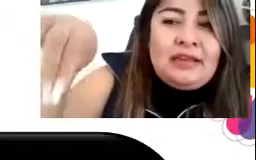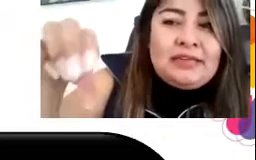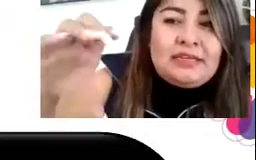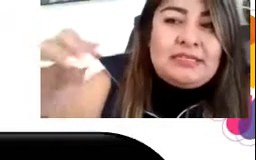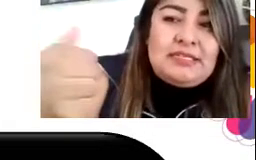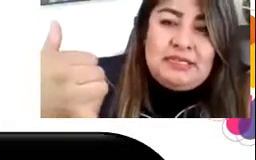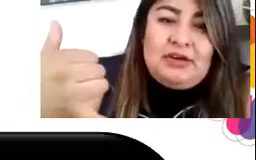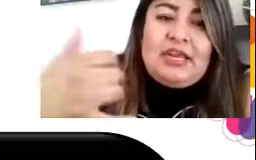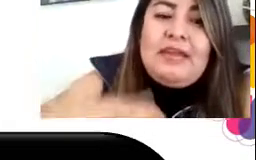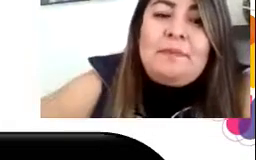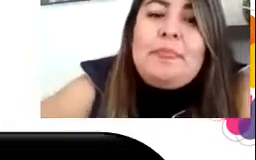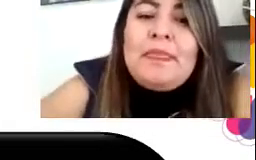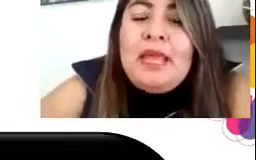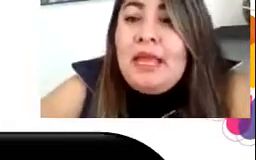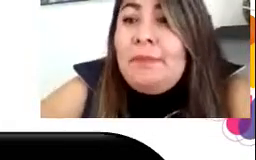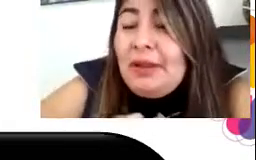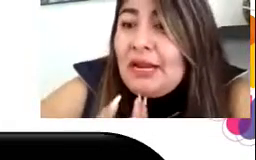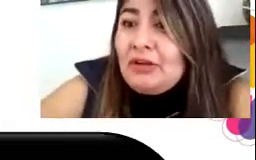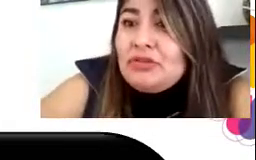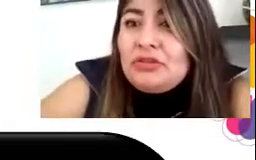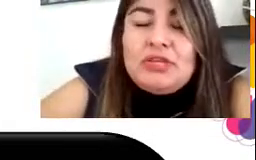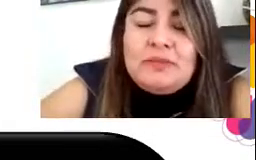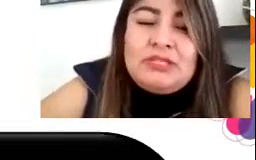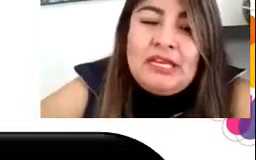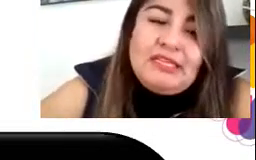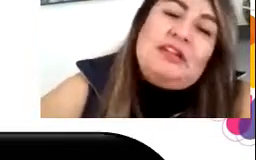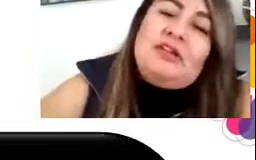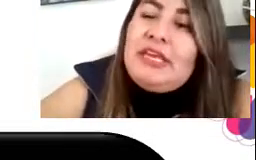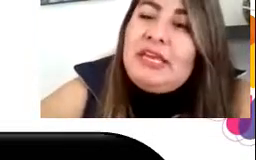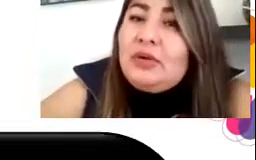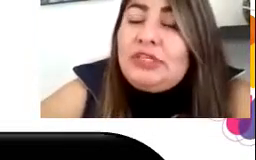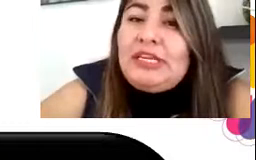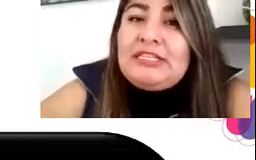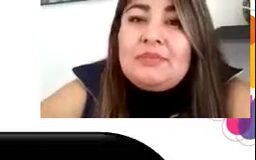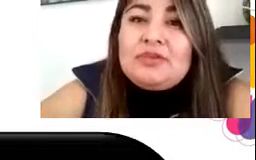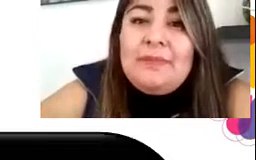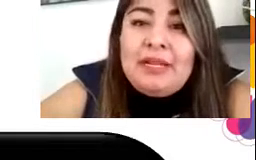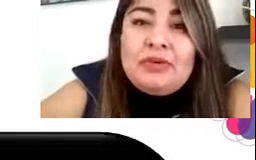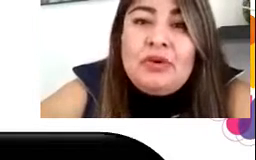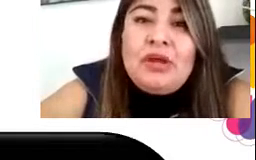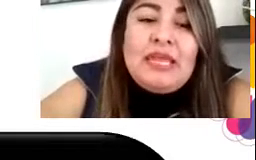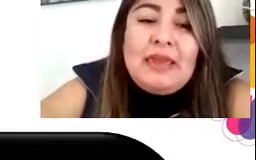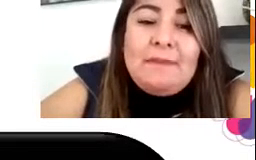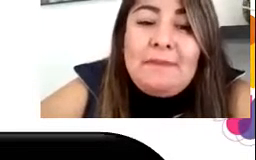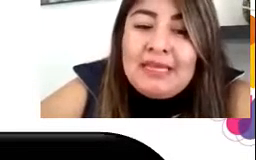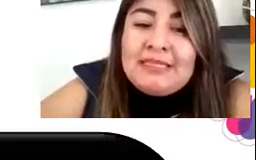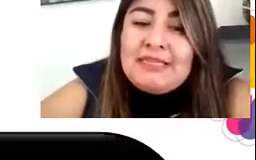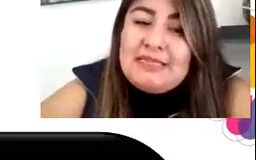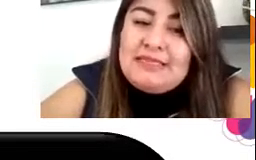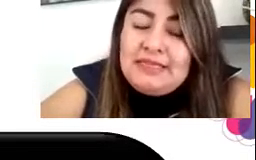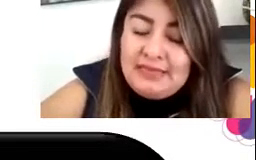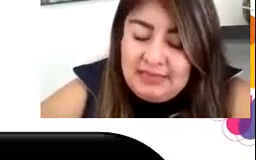Nan, sí, ¿ok? Y para que nosotros usemos la dactilología, utilizamos la mano que